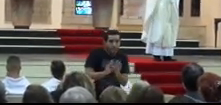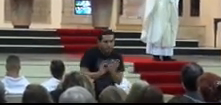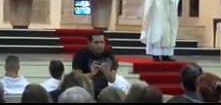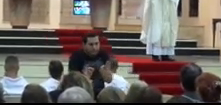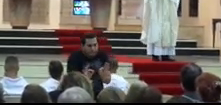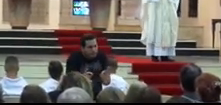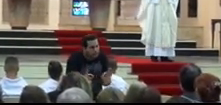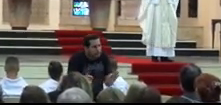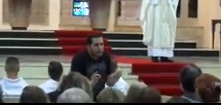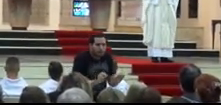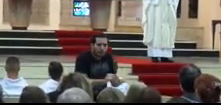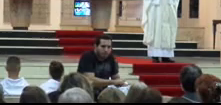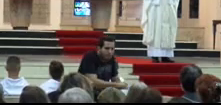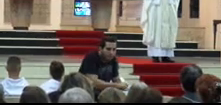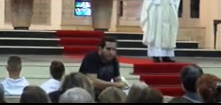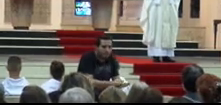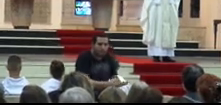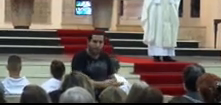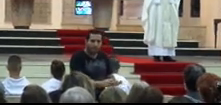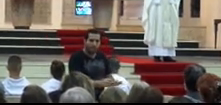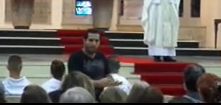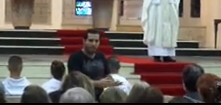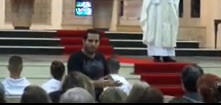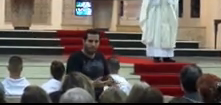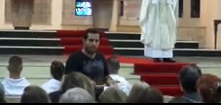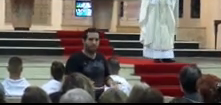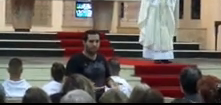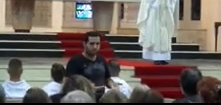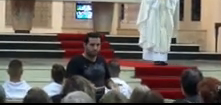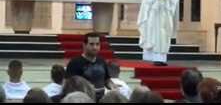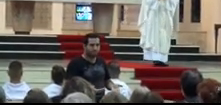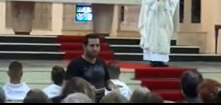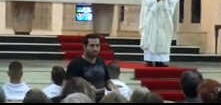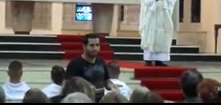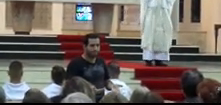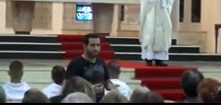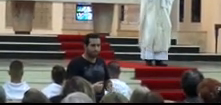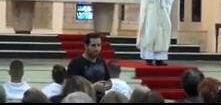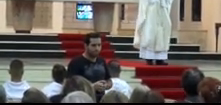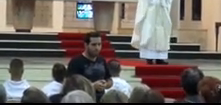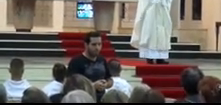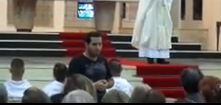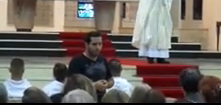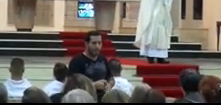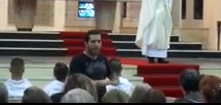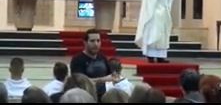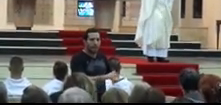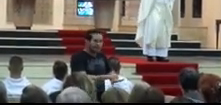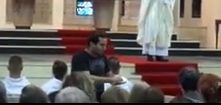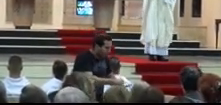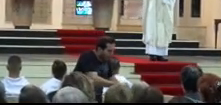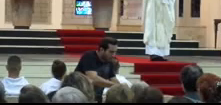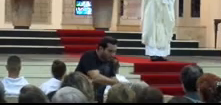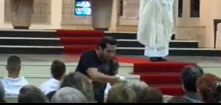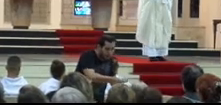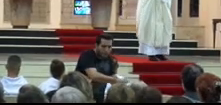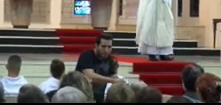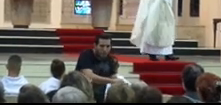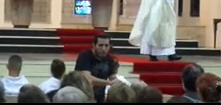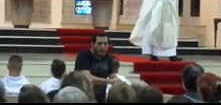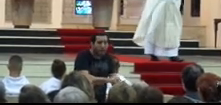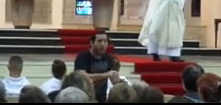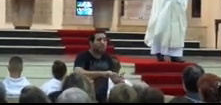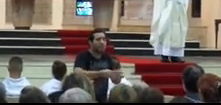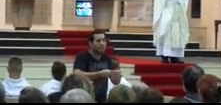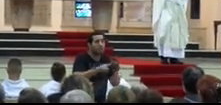mas de profundidade intensa. Lavar os pés é deixar que Jesus transforme o teu coração,